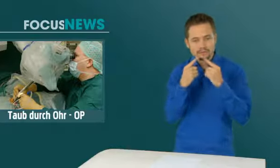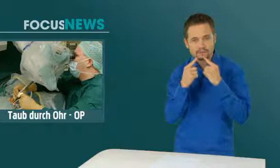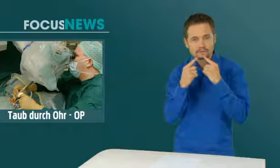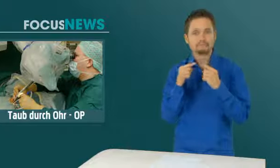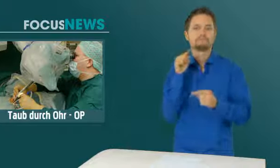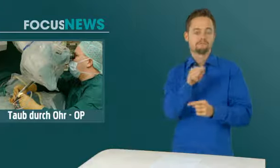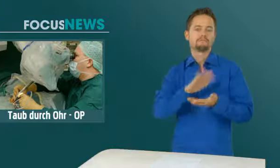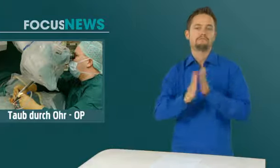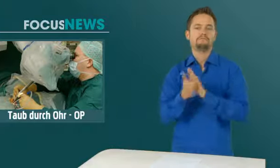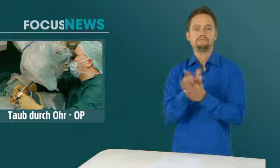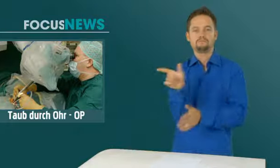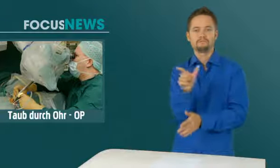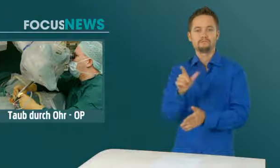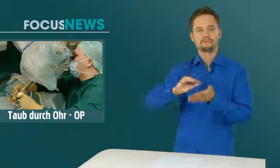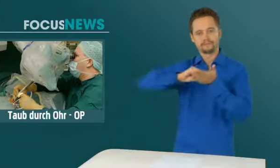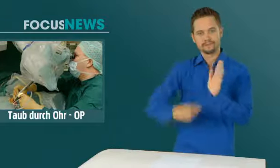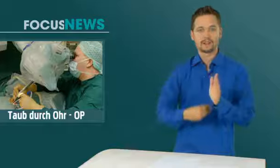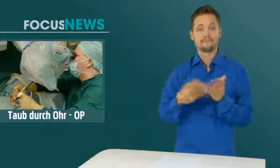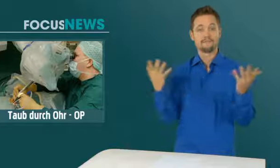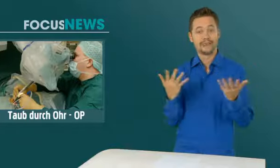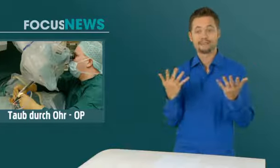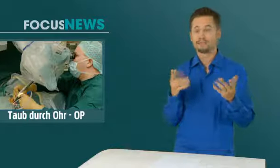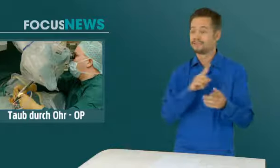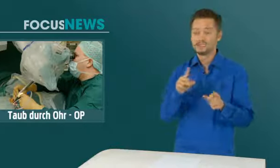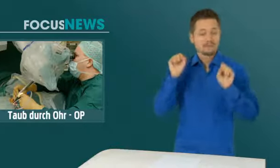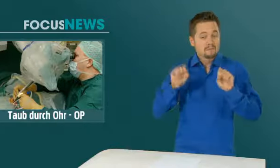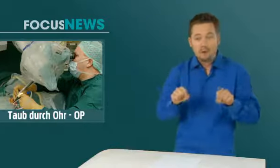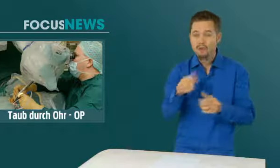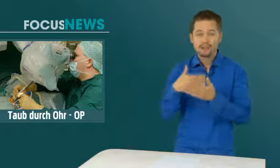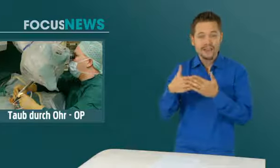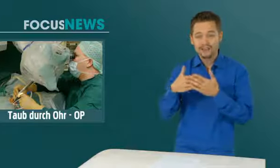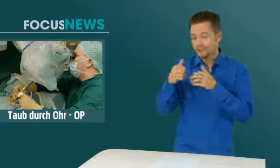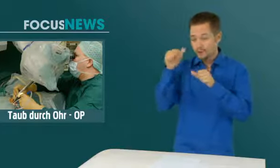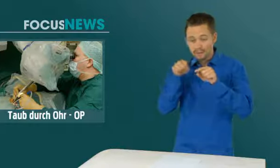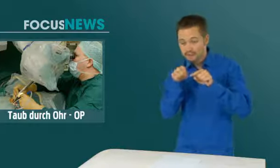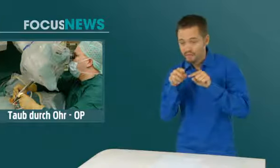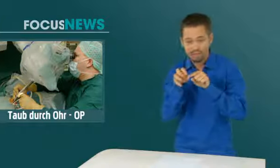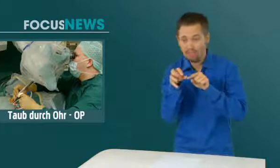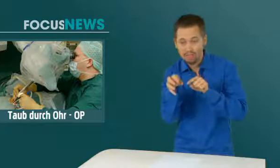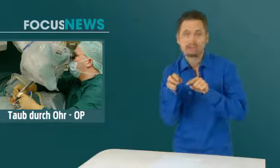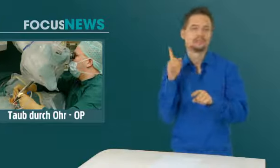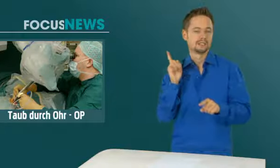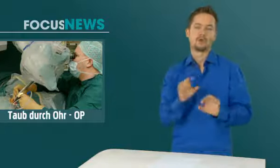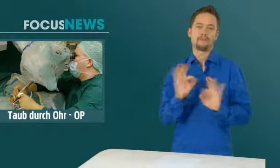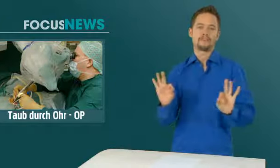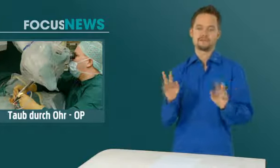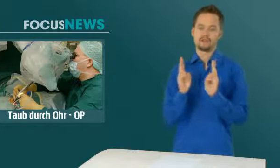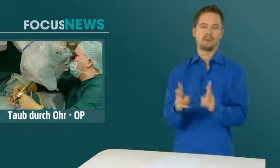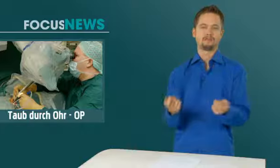sie vereinbarten vertraglich dass die operation abgebrochen werden soll wenn keine aussichten auf erfolg besteht damit der